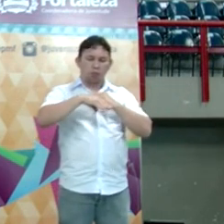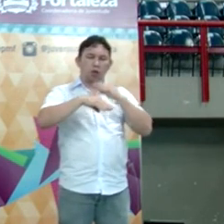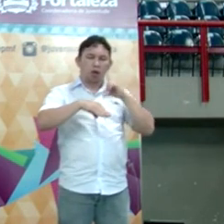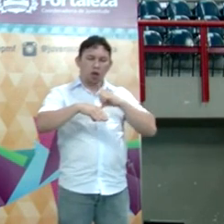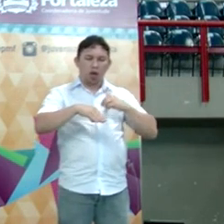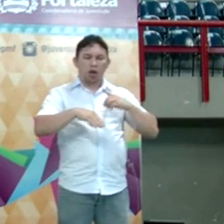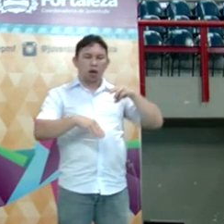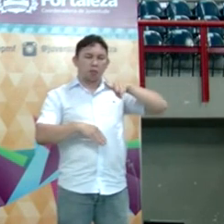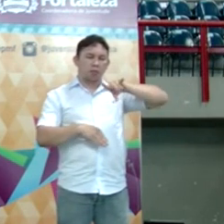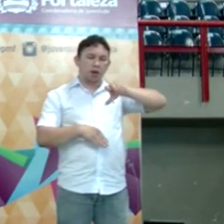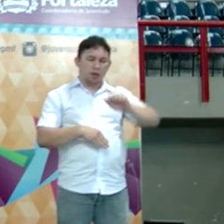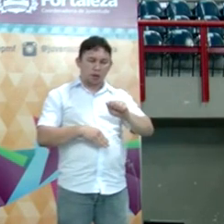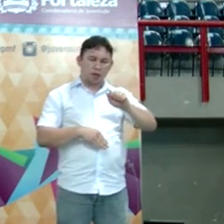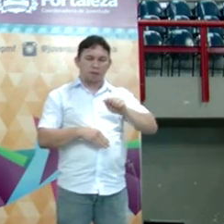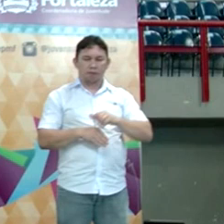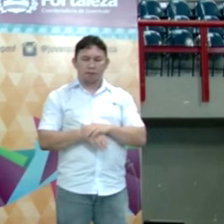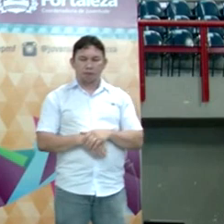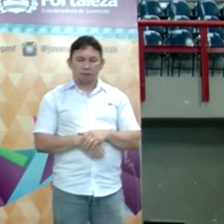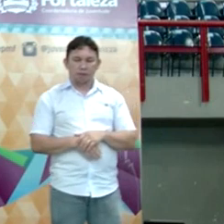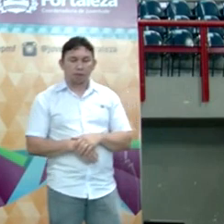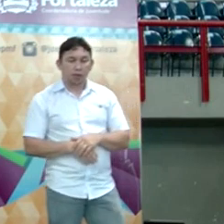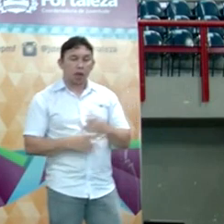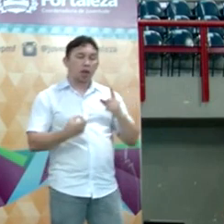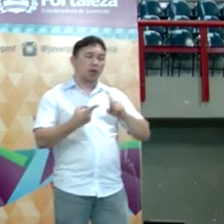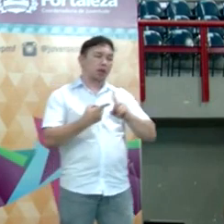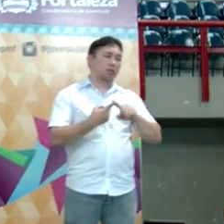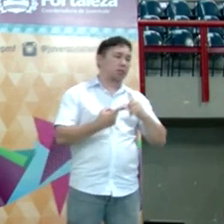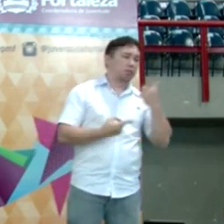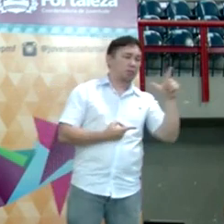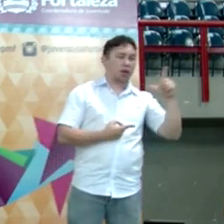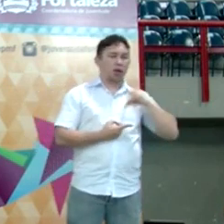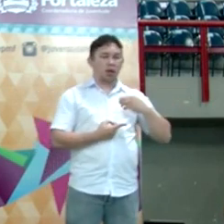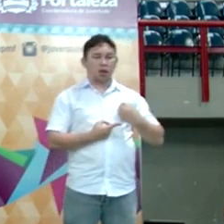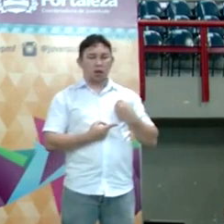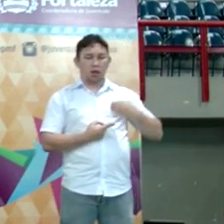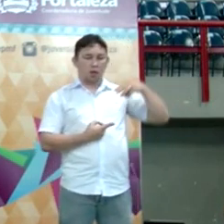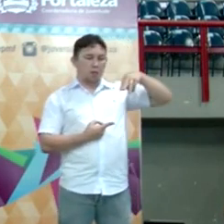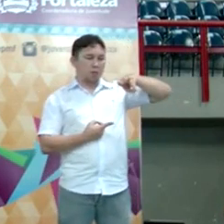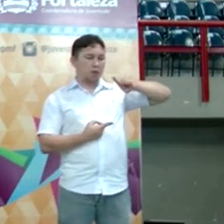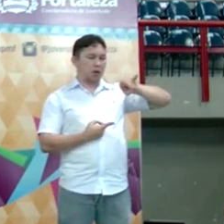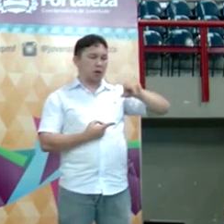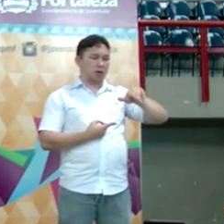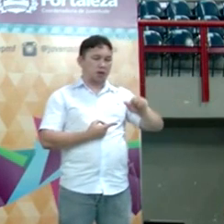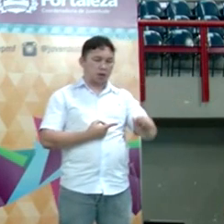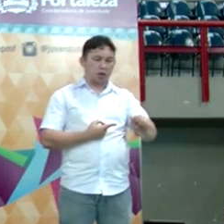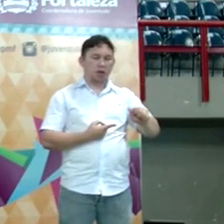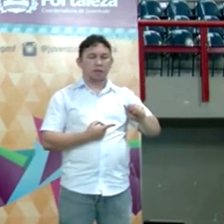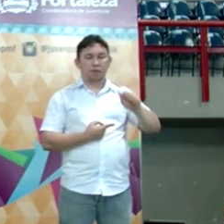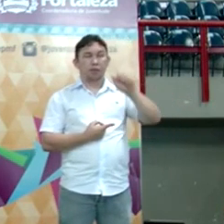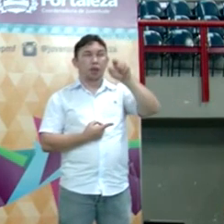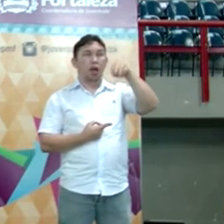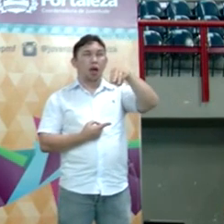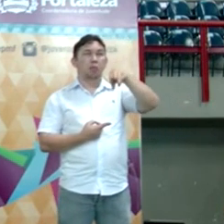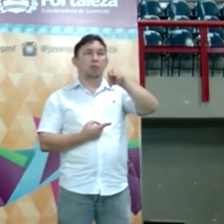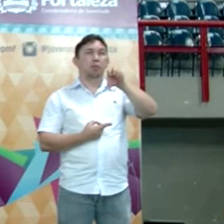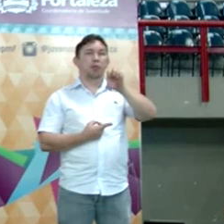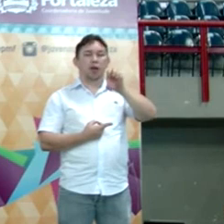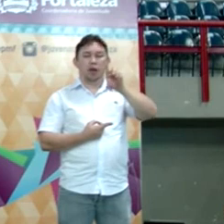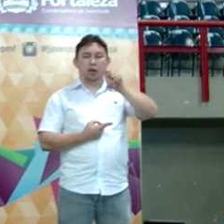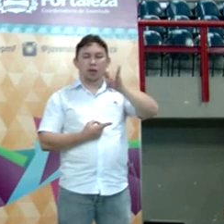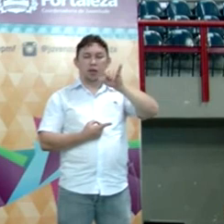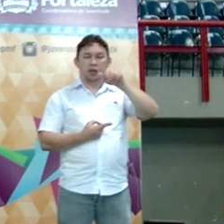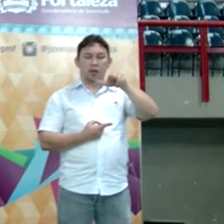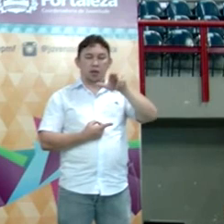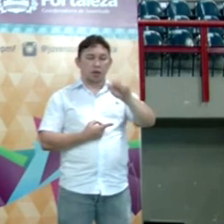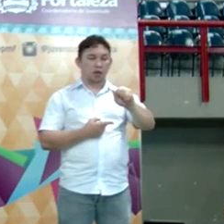a gente chama de média. Outra coisa que a gente vai calcular é a mediana. Pessoal, cuidado com isso aqui para não fazer